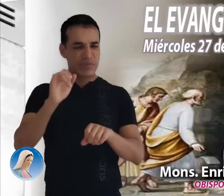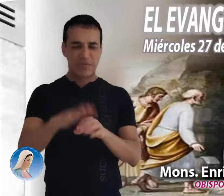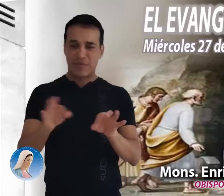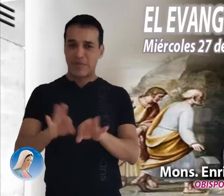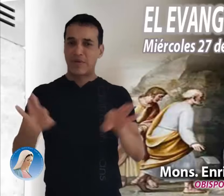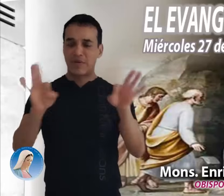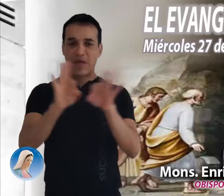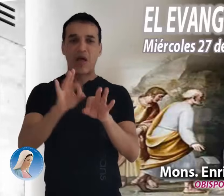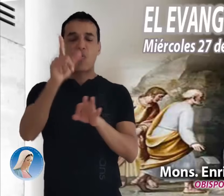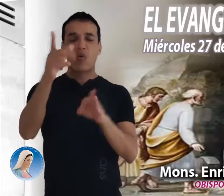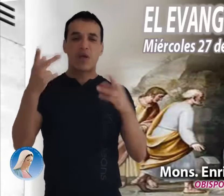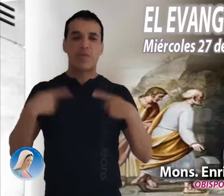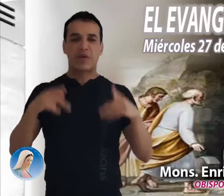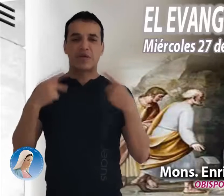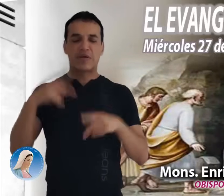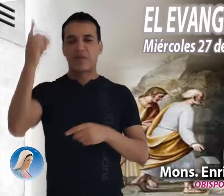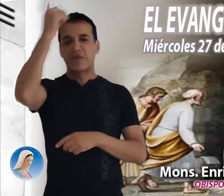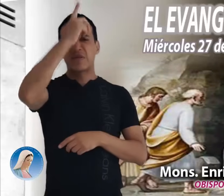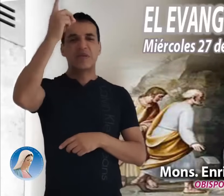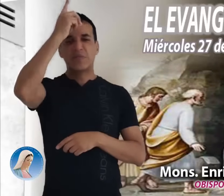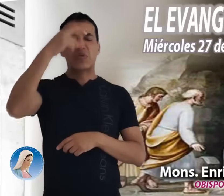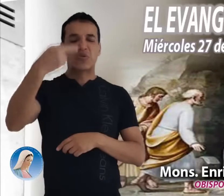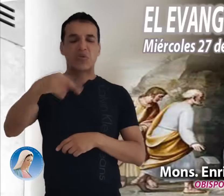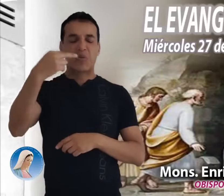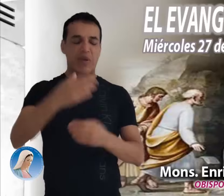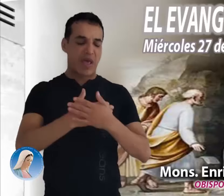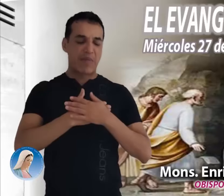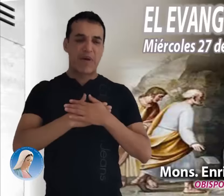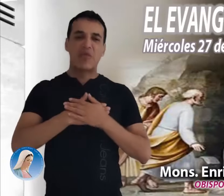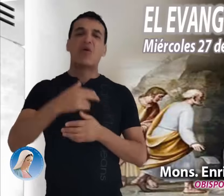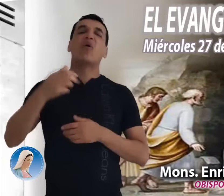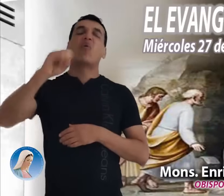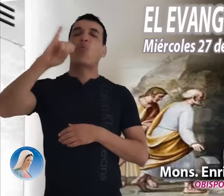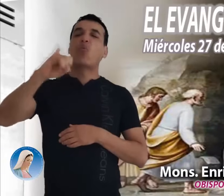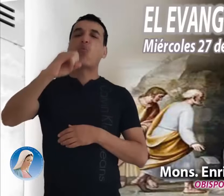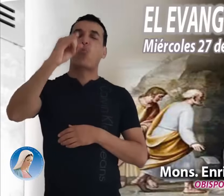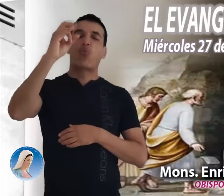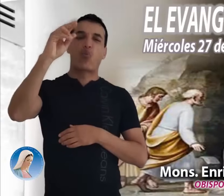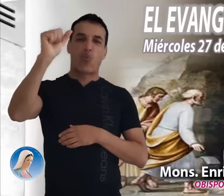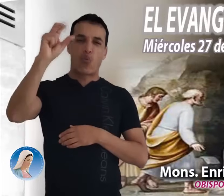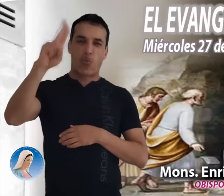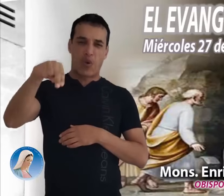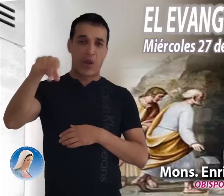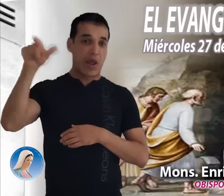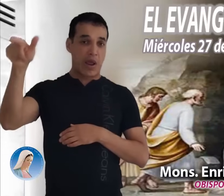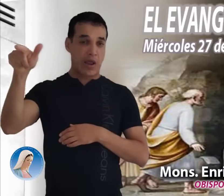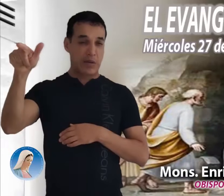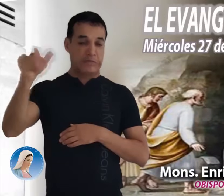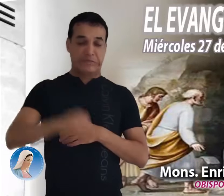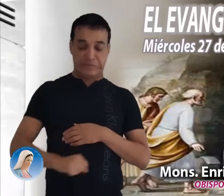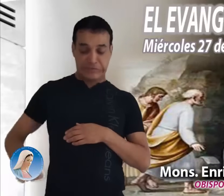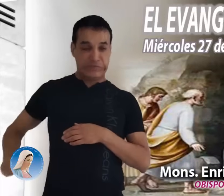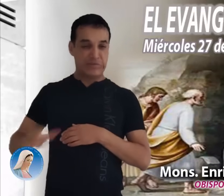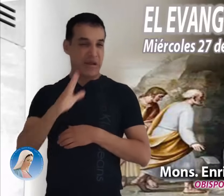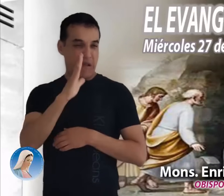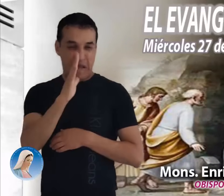especialmente cualificado, el discípulo amado Juan. Él no puede callarse y busca proclamar por